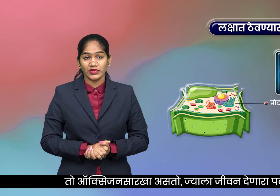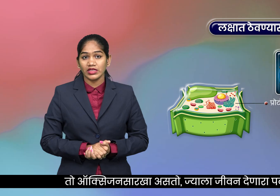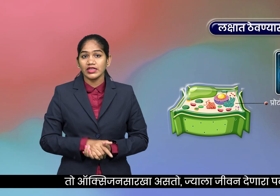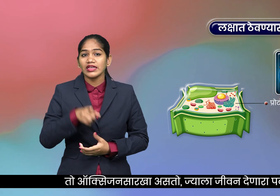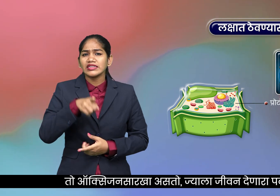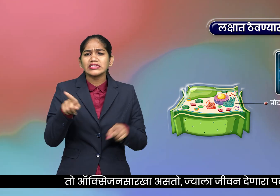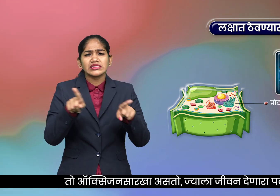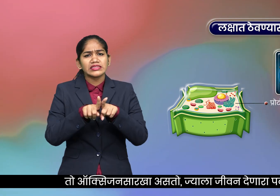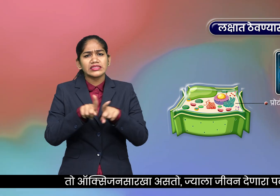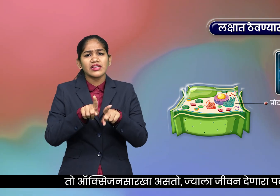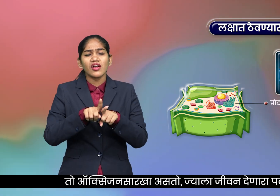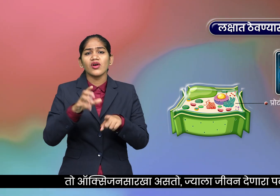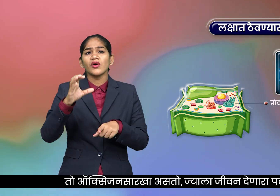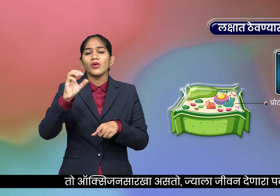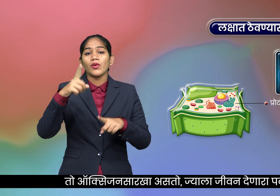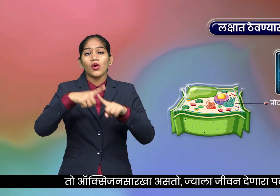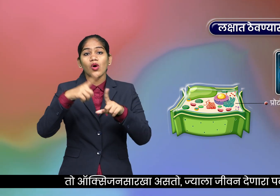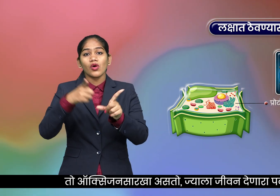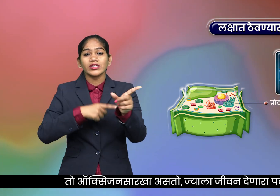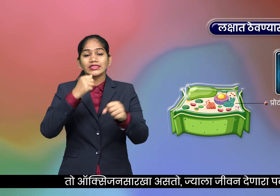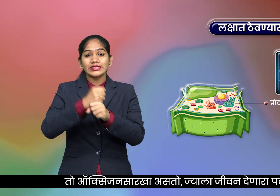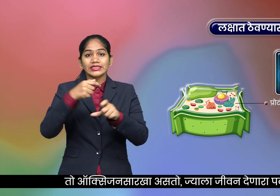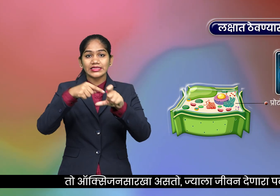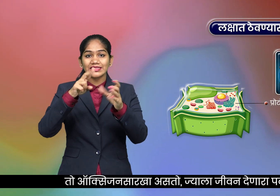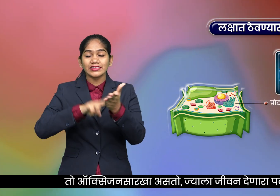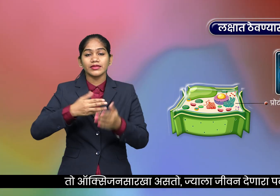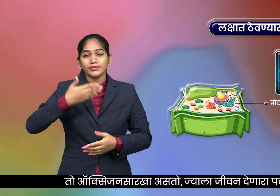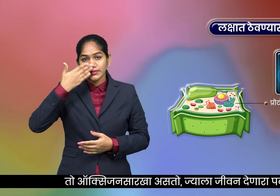तो ऑक्सिजन सारखा असतो, ज्याला जीवन देणारा पदार्थ म्हणतात,